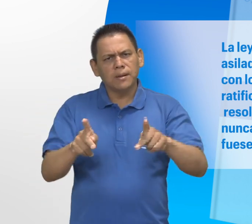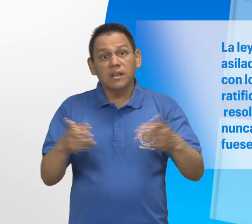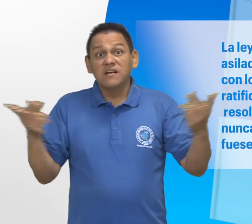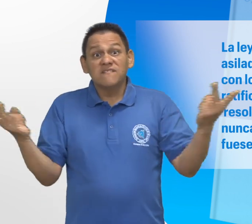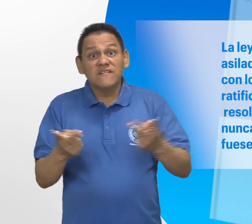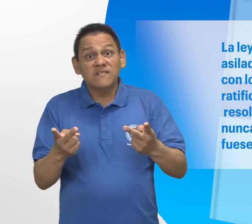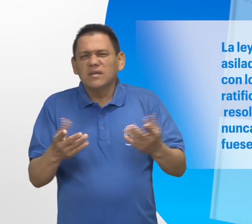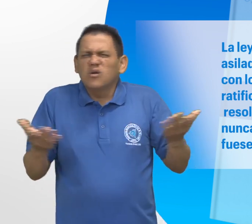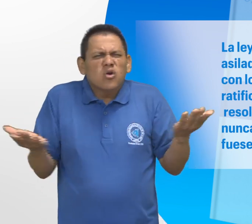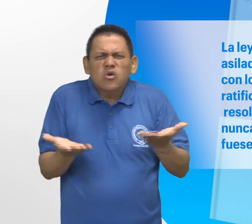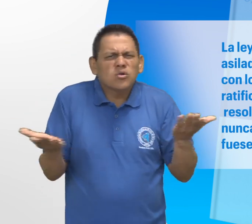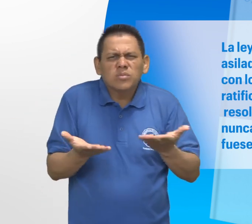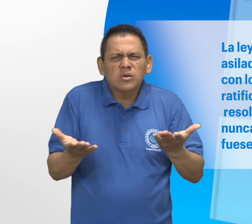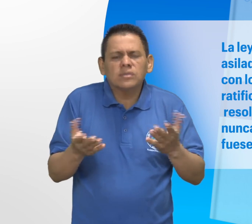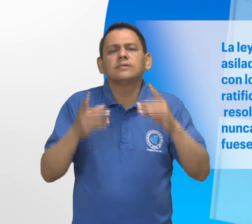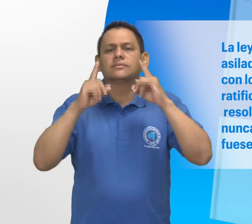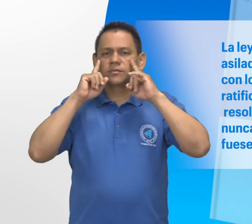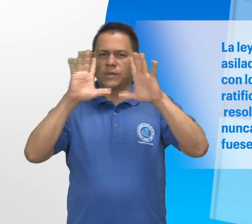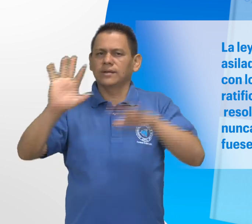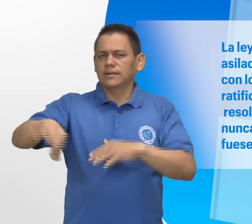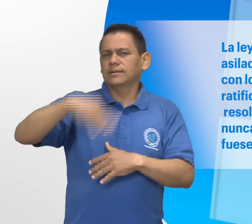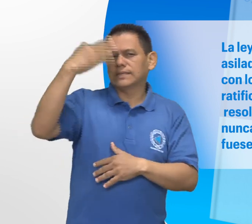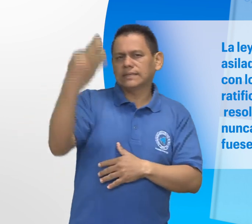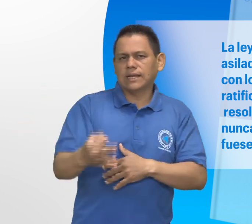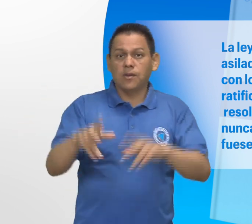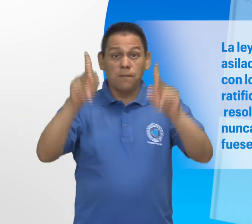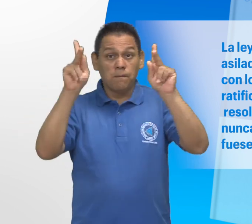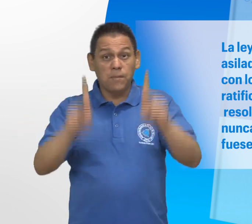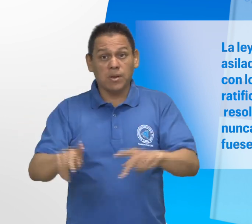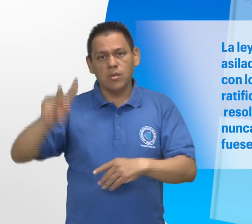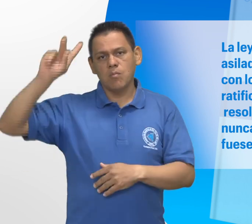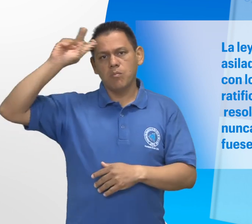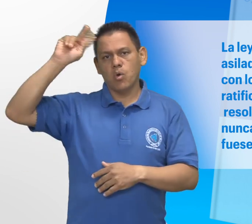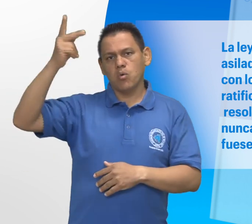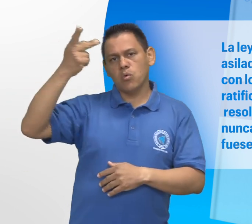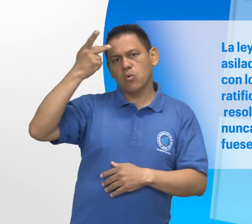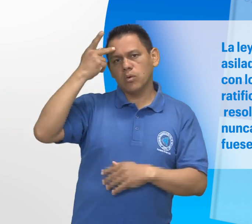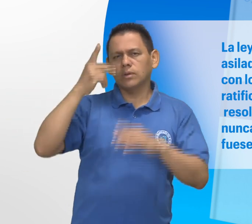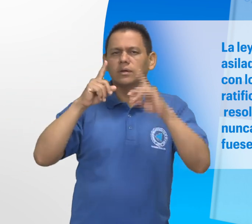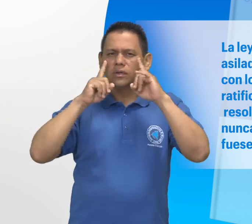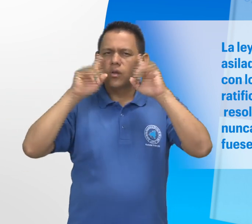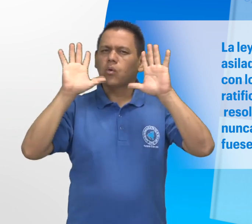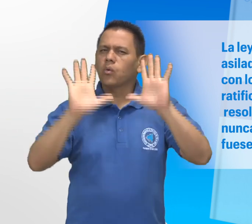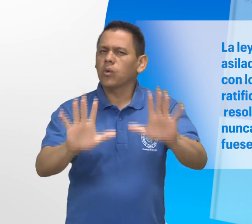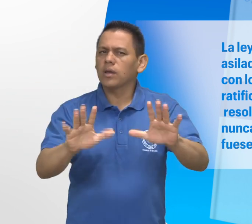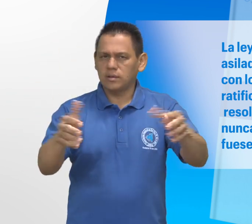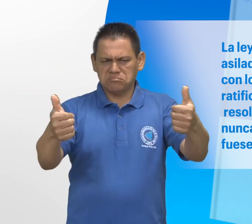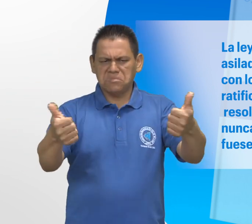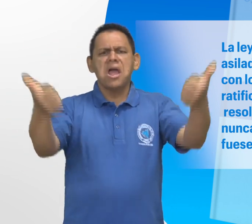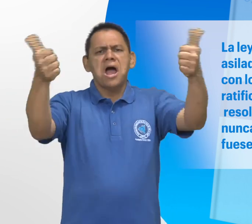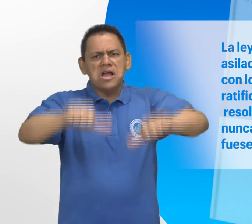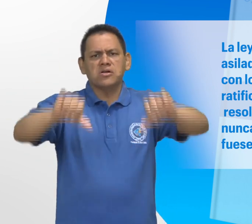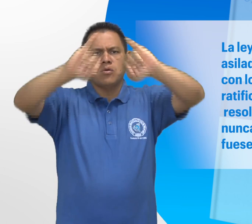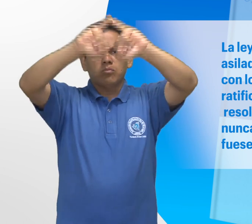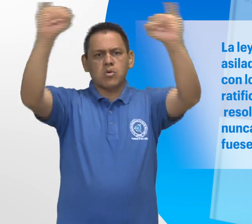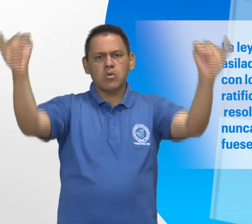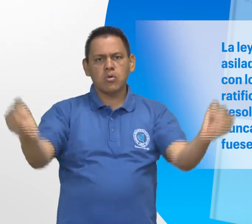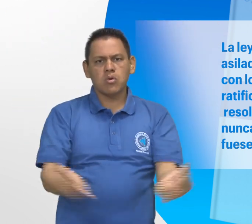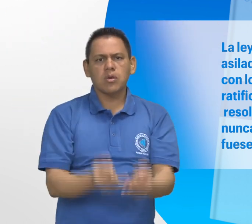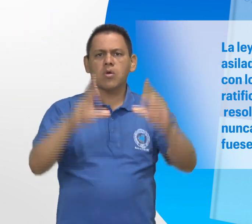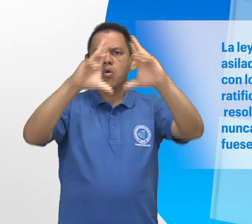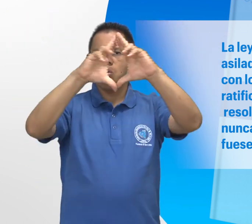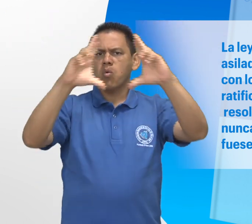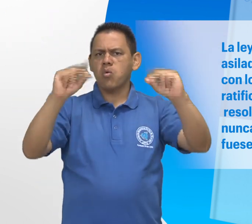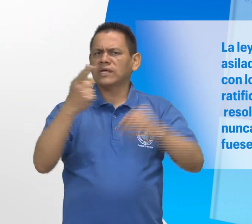La ley determinará la condición de asilado o refugiado político, de acuerdo con